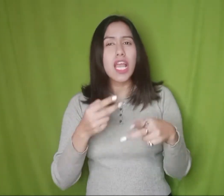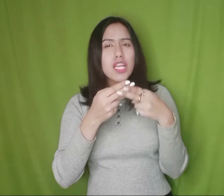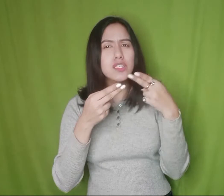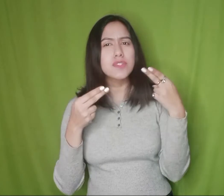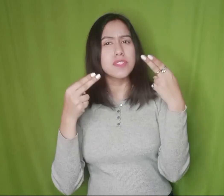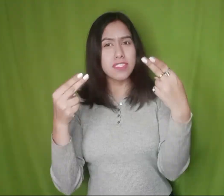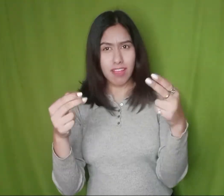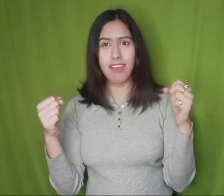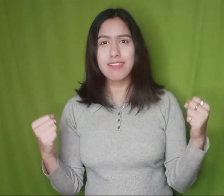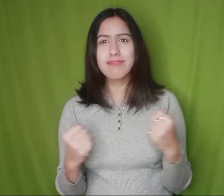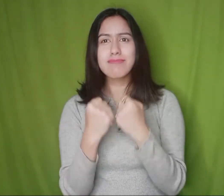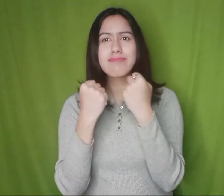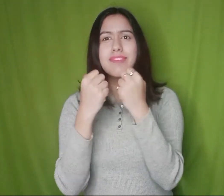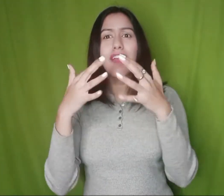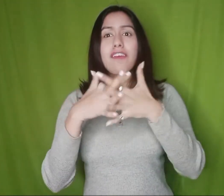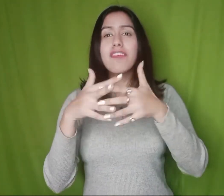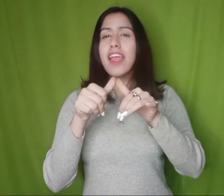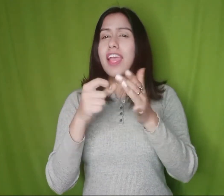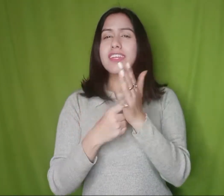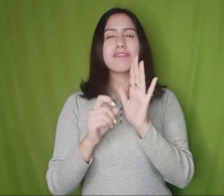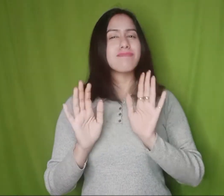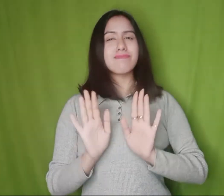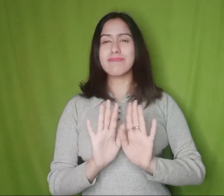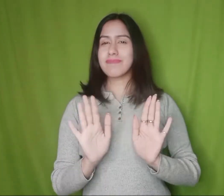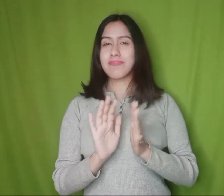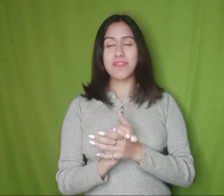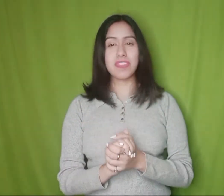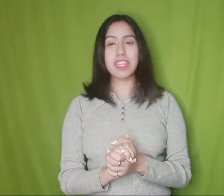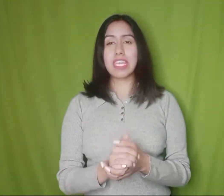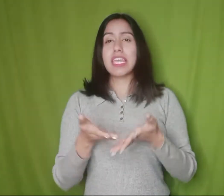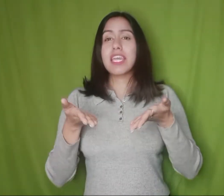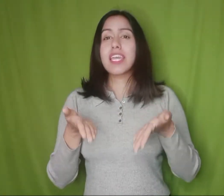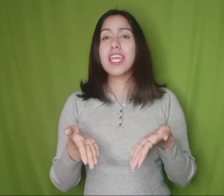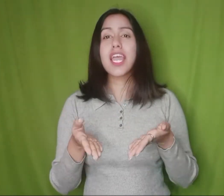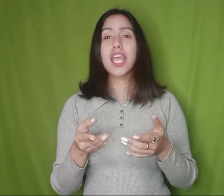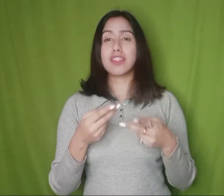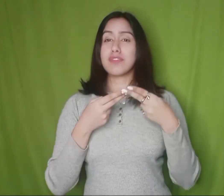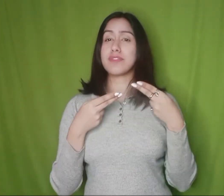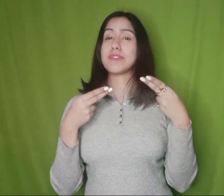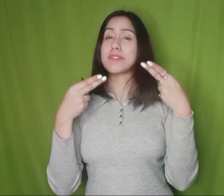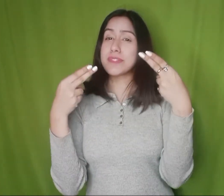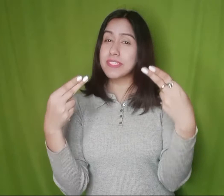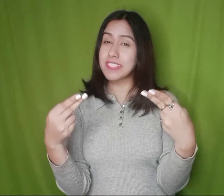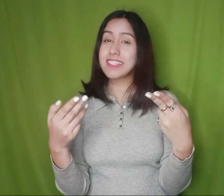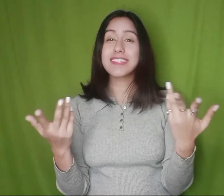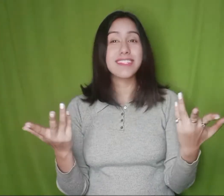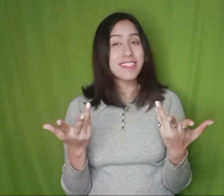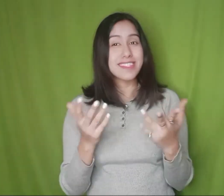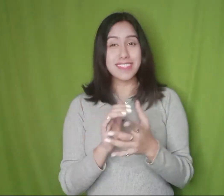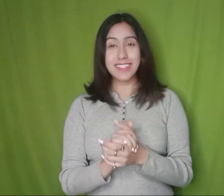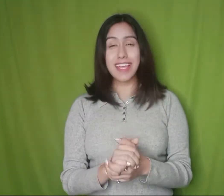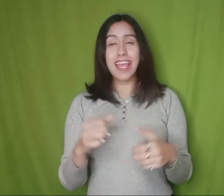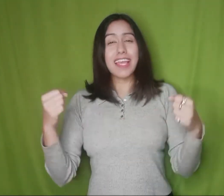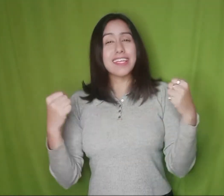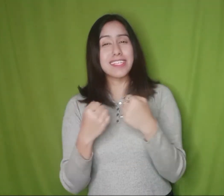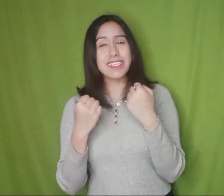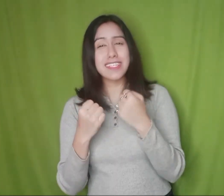थे। पर यह कहानी इस खून खराबे की नहीं है। ये कहानी उस दौर में लगातार हो रहे तख्ता पलट की भी नहीं